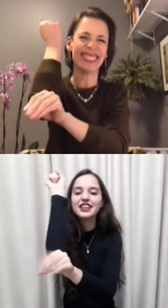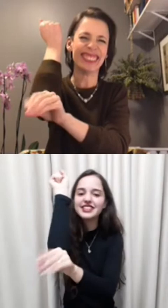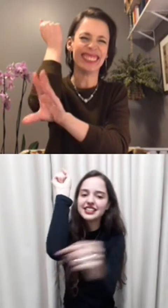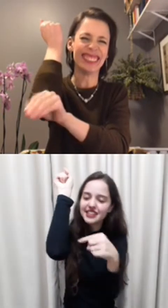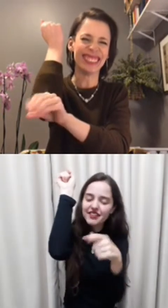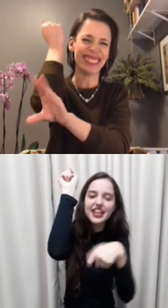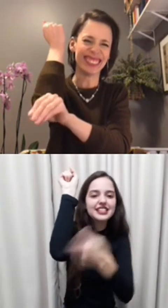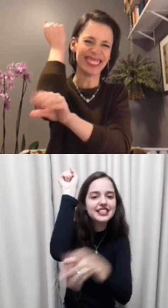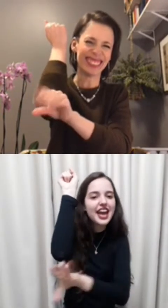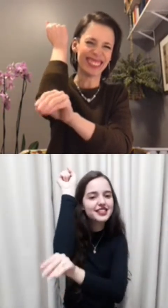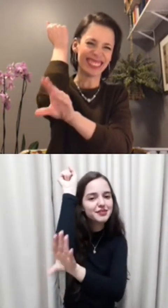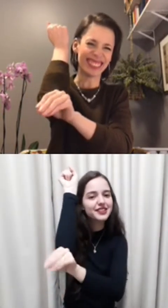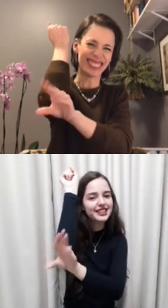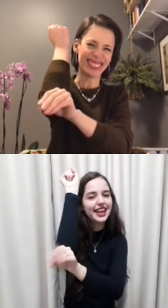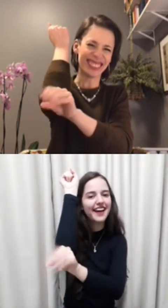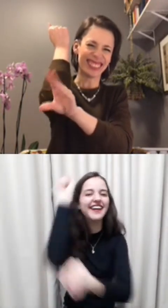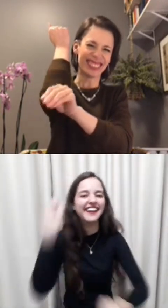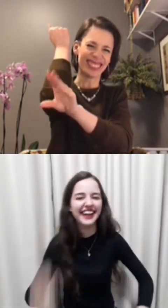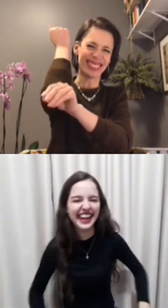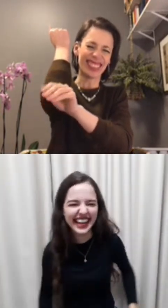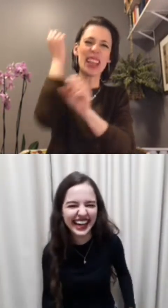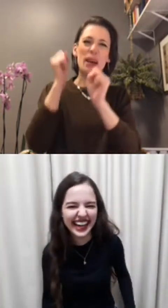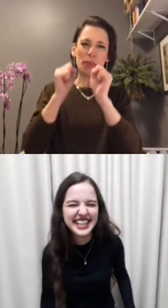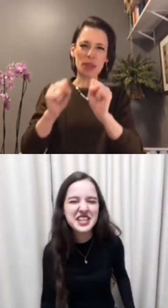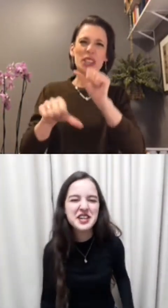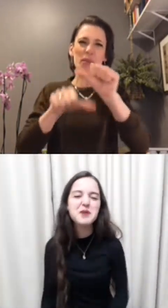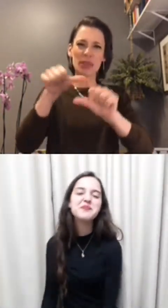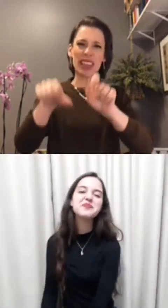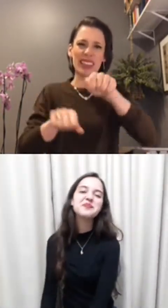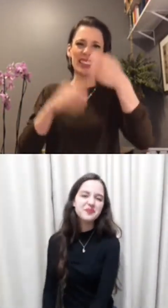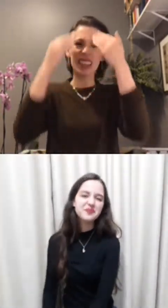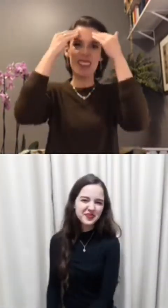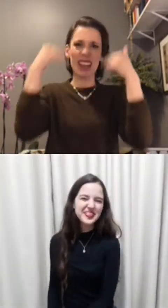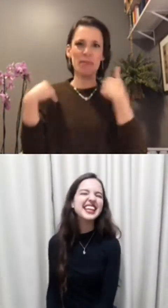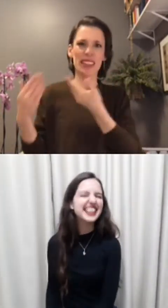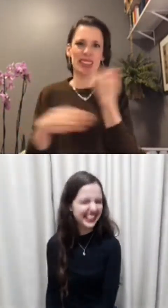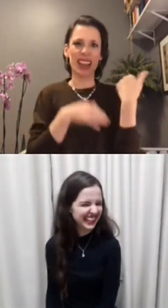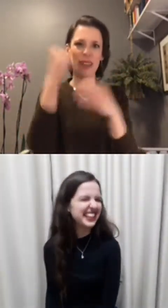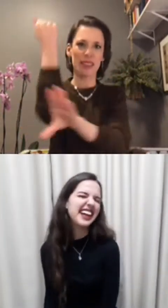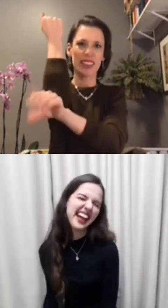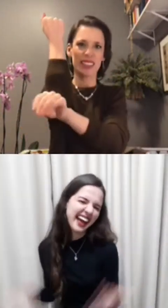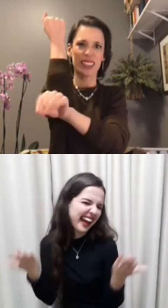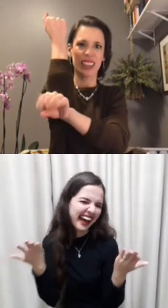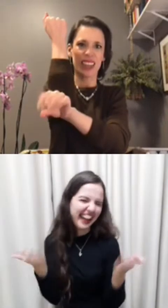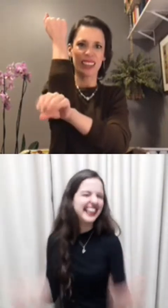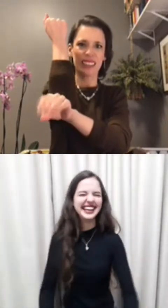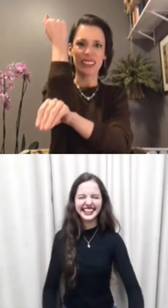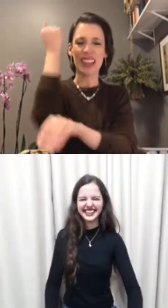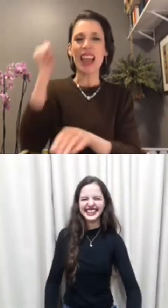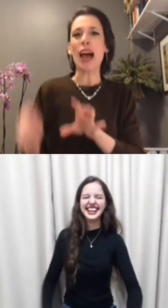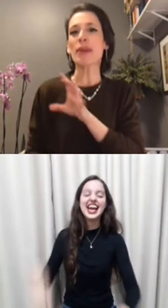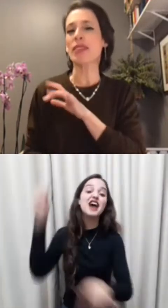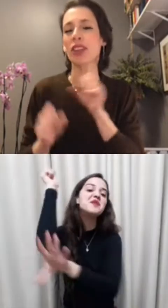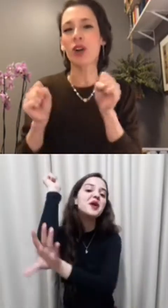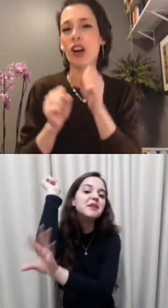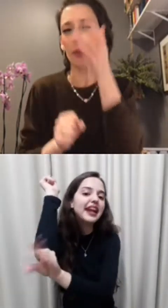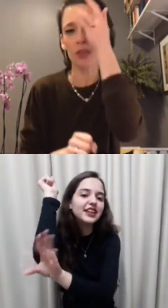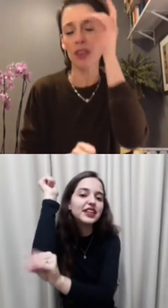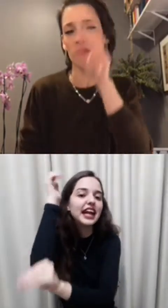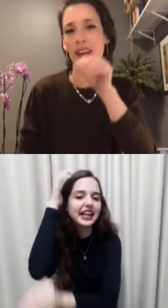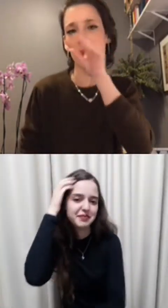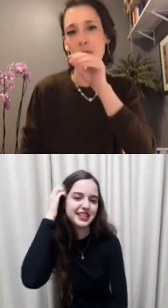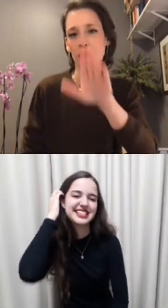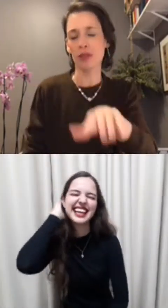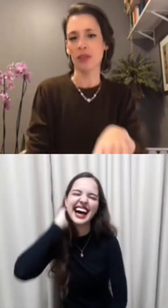Eu falo, gente, deveria ser esse o meu sinal. Podia mudar sinal, Gabi, sai de É o meu apelido